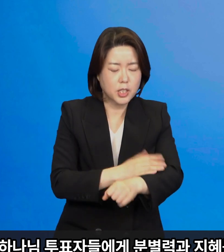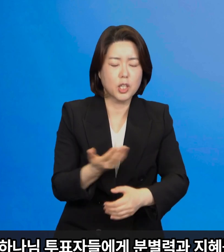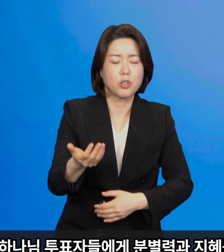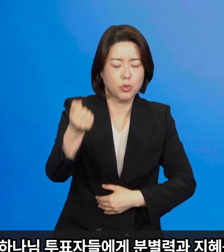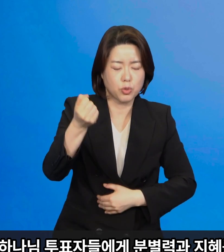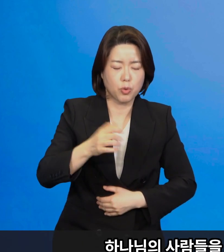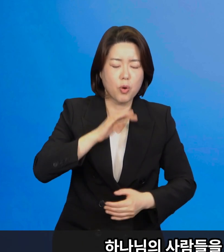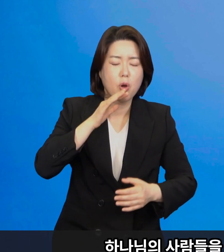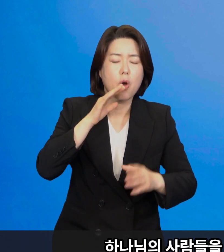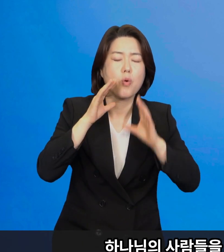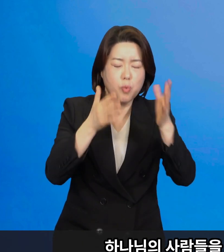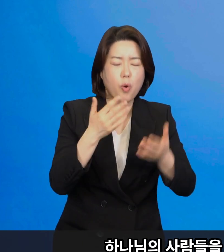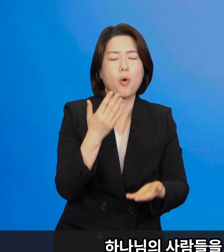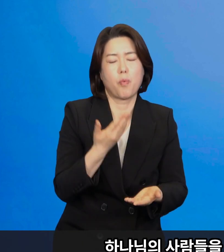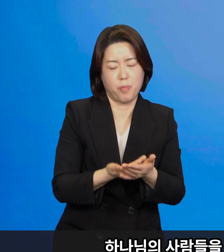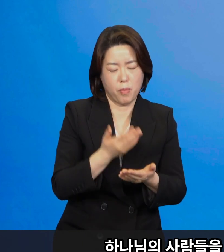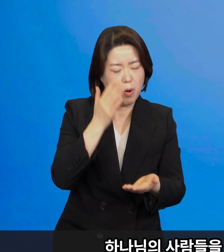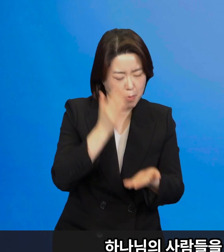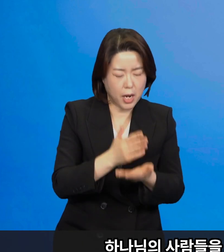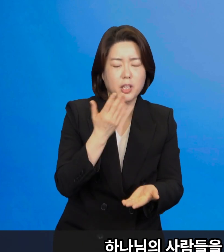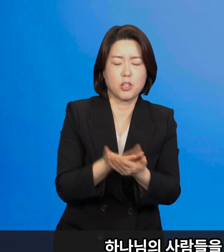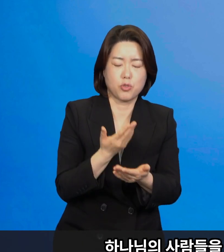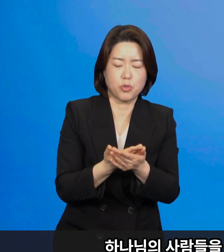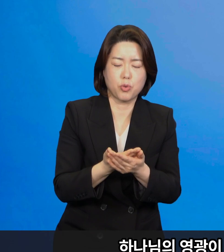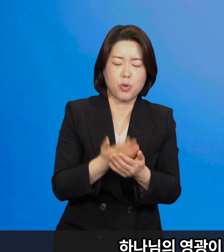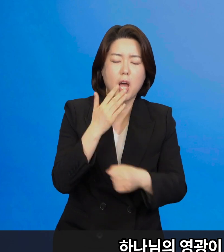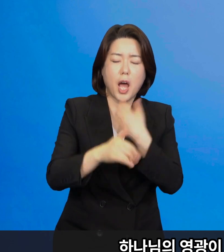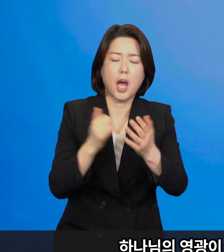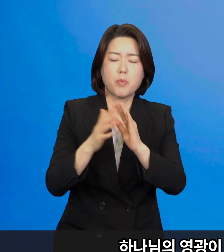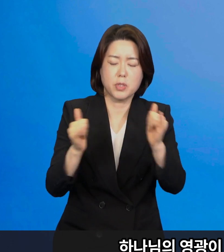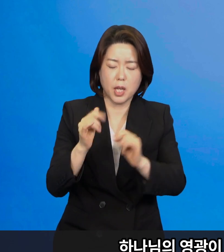않게 하여 주시고 하나님의 사람들을 통하여서 이